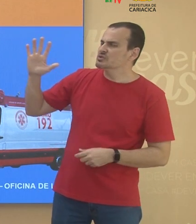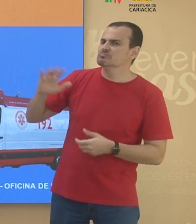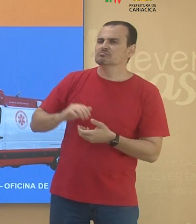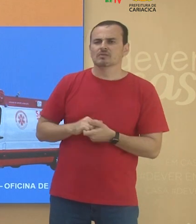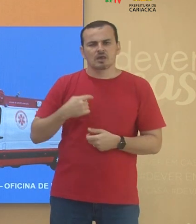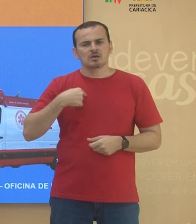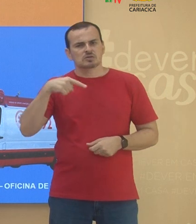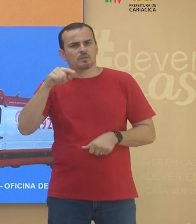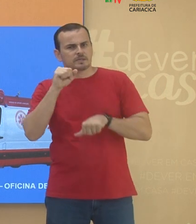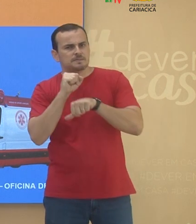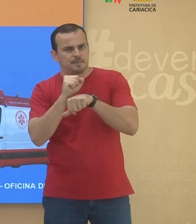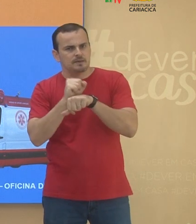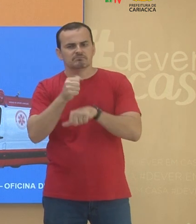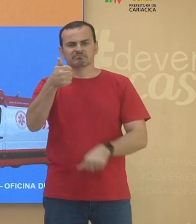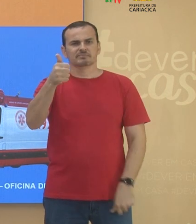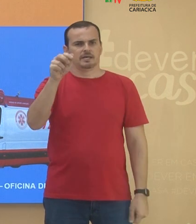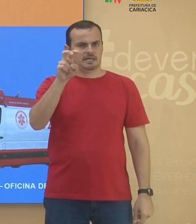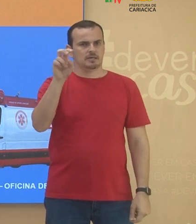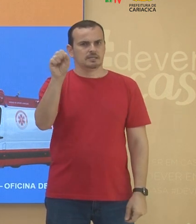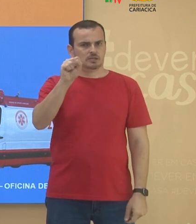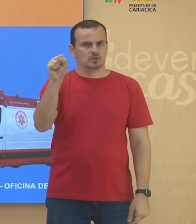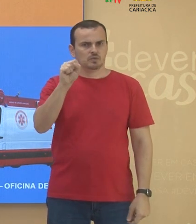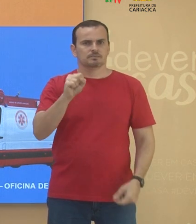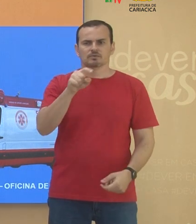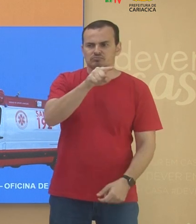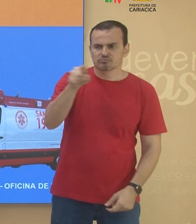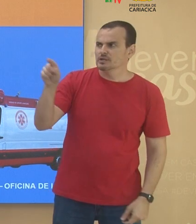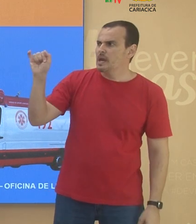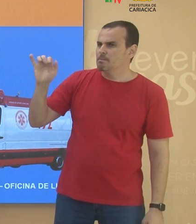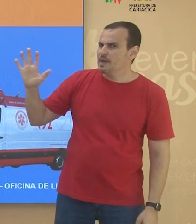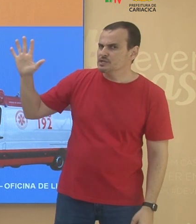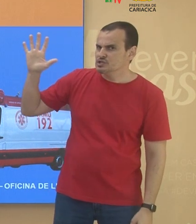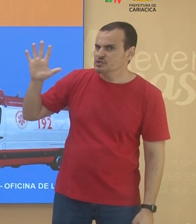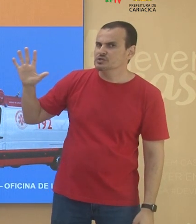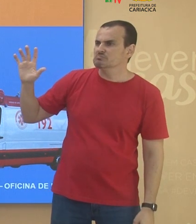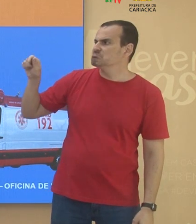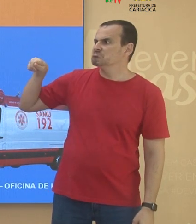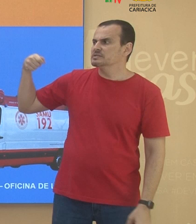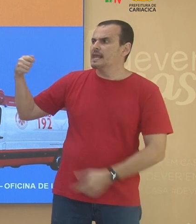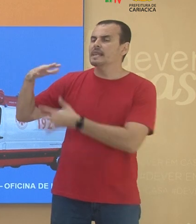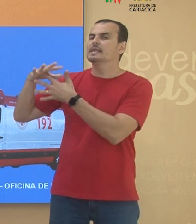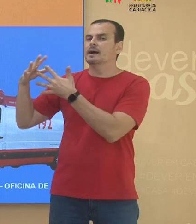Observe a imagem. Eu vou esperar 15 segundos para que vocês olhem a